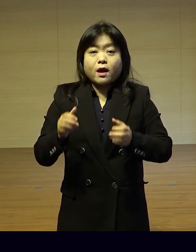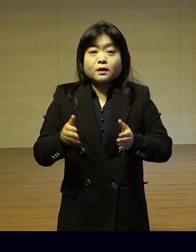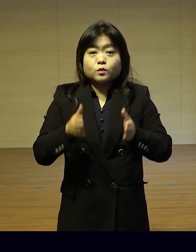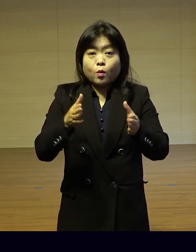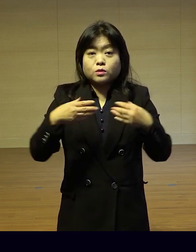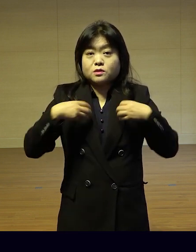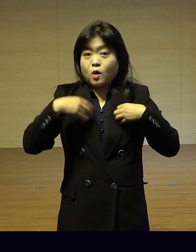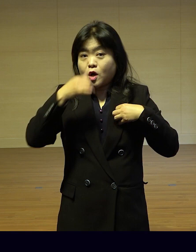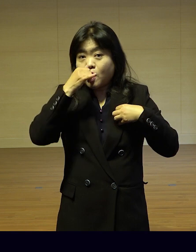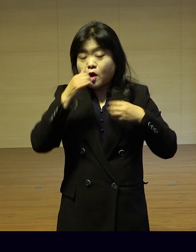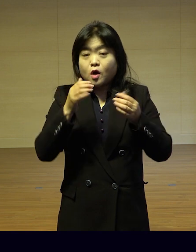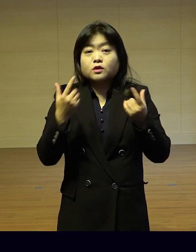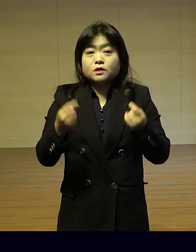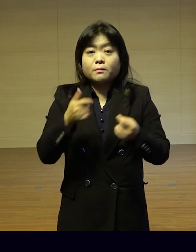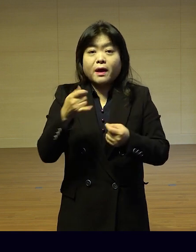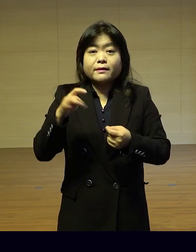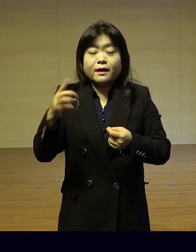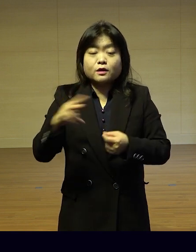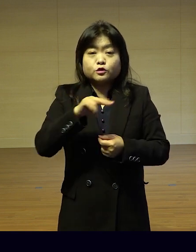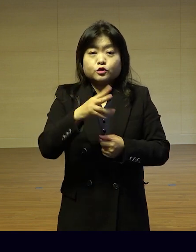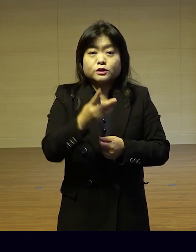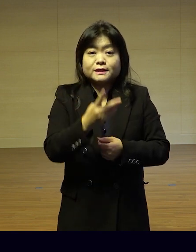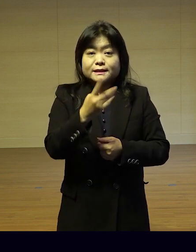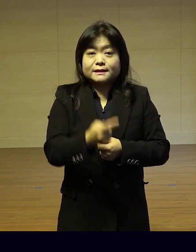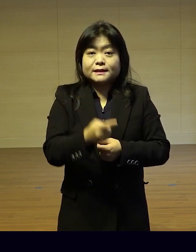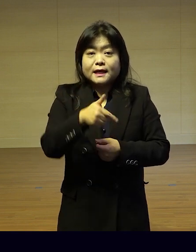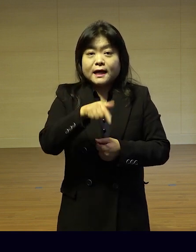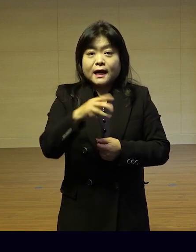태어난 슈투트가르트는 당시에